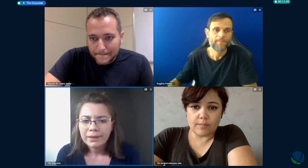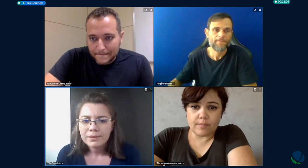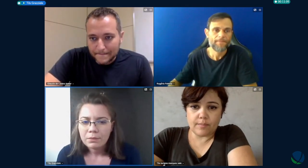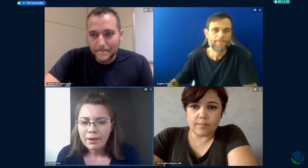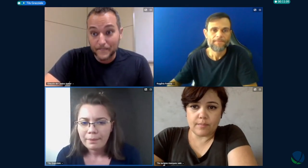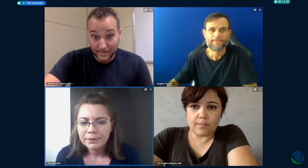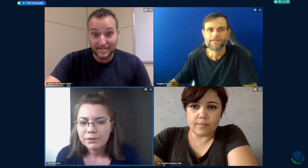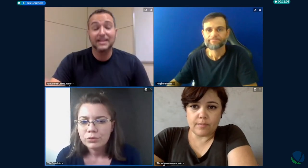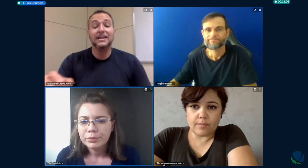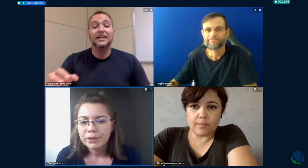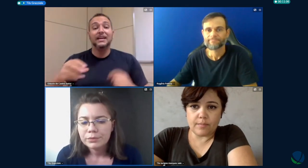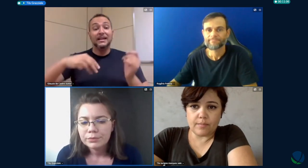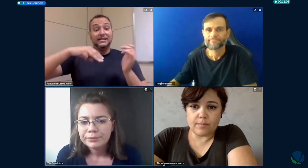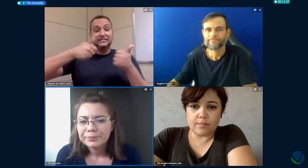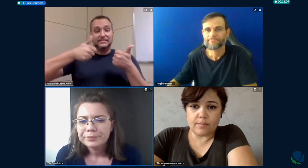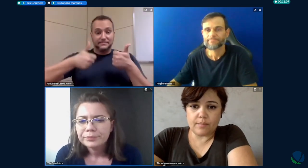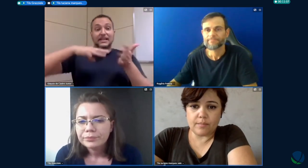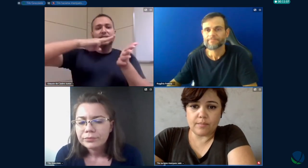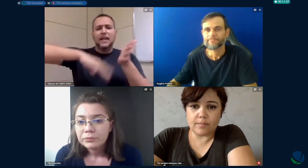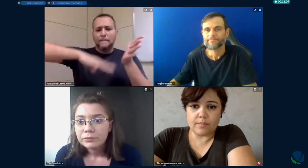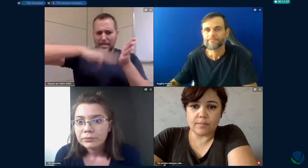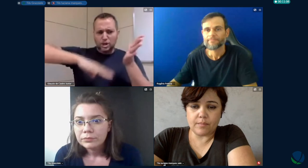Uma explicação rápida sobre isso.